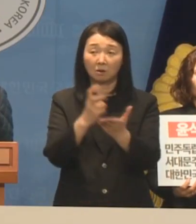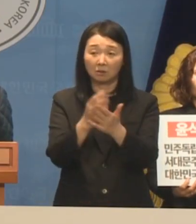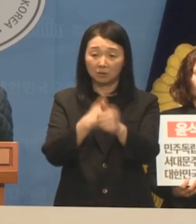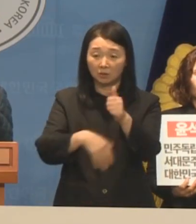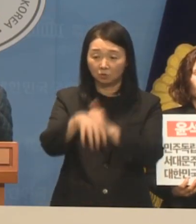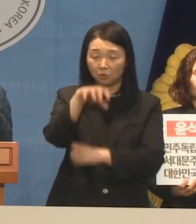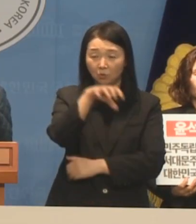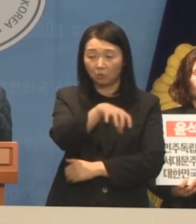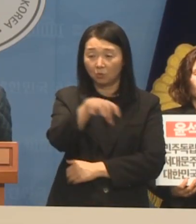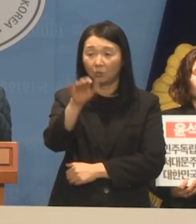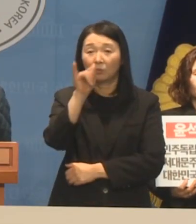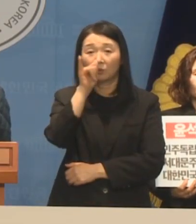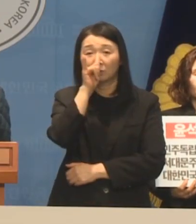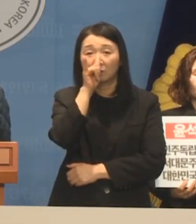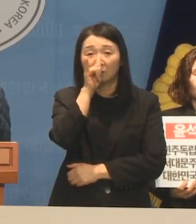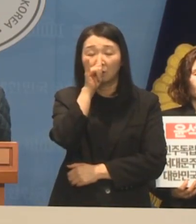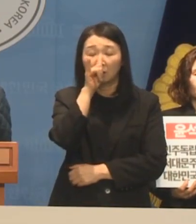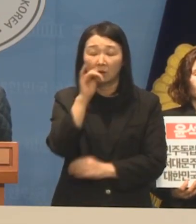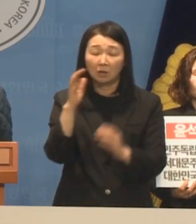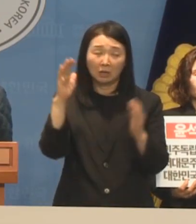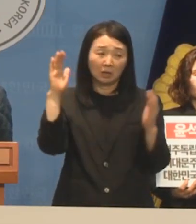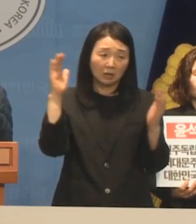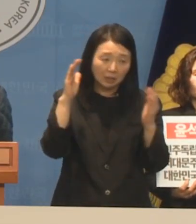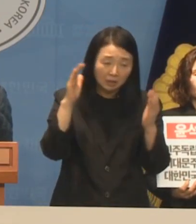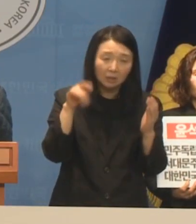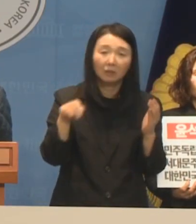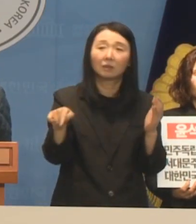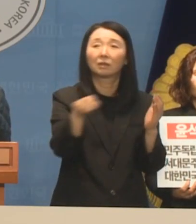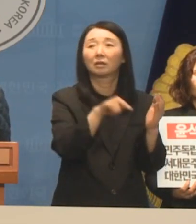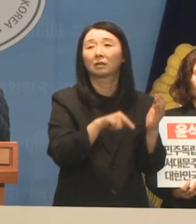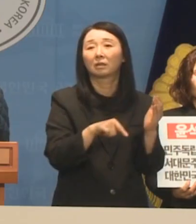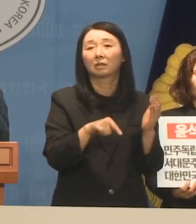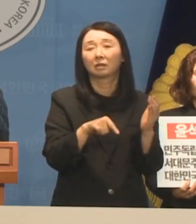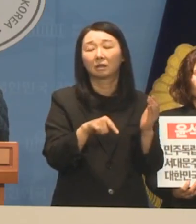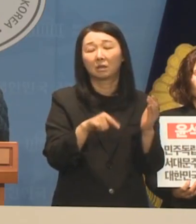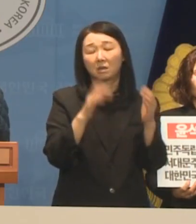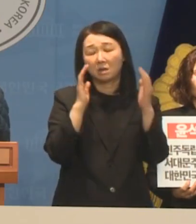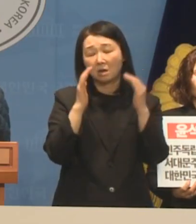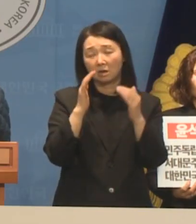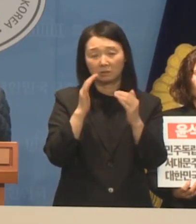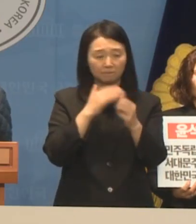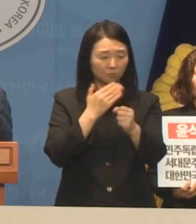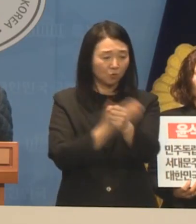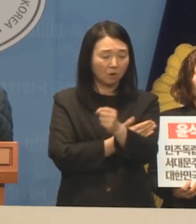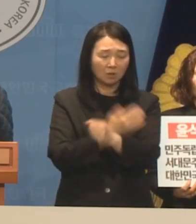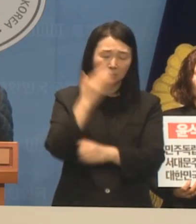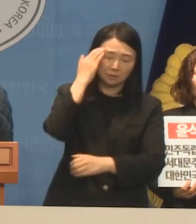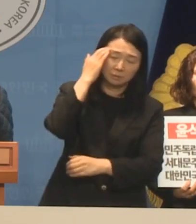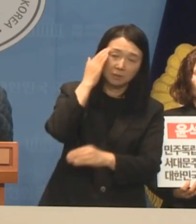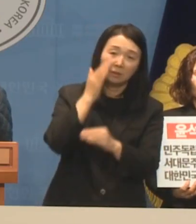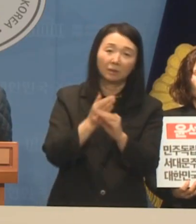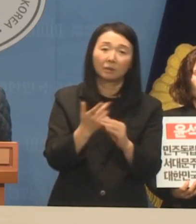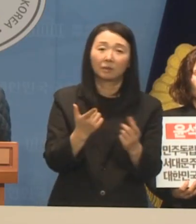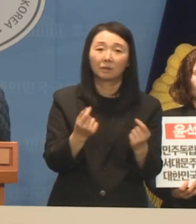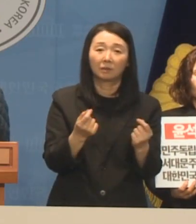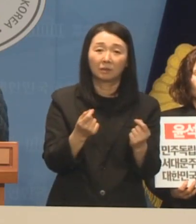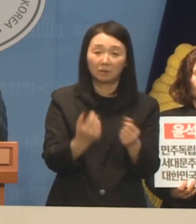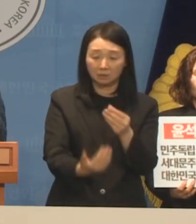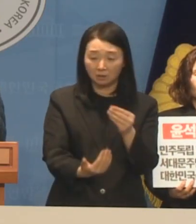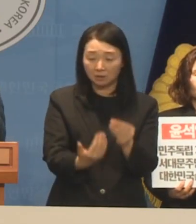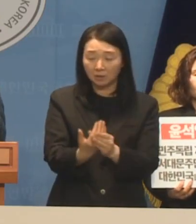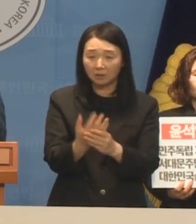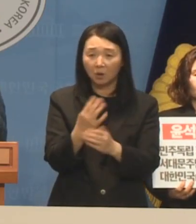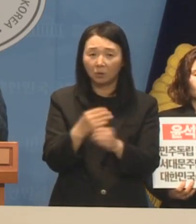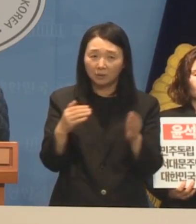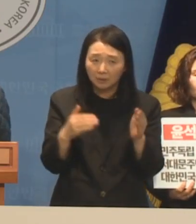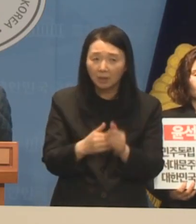주변에 우리 아이들 학습권이 심각하게 침해당하고 있습니다. 이러한 사태를